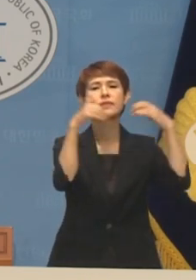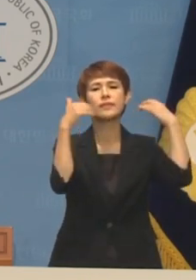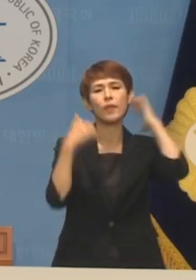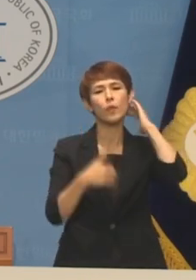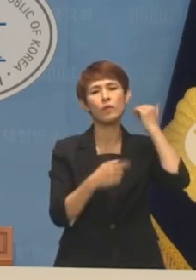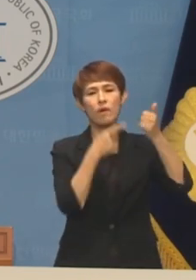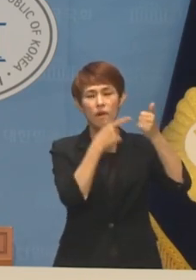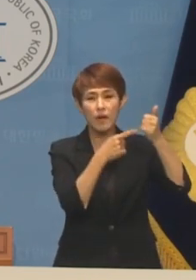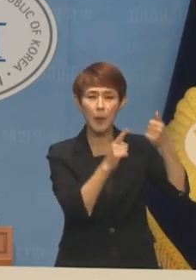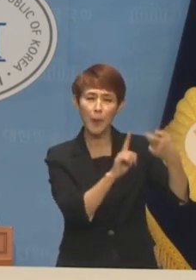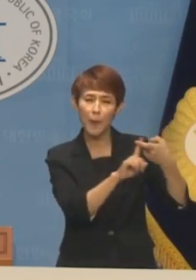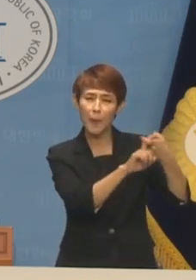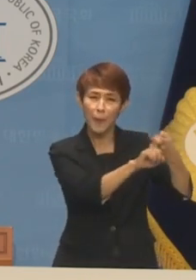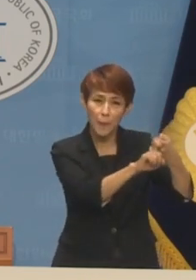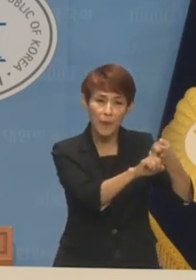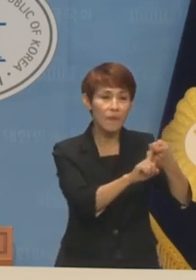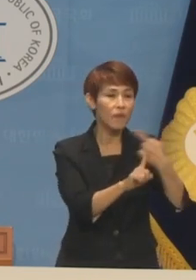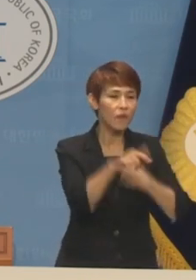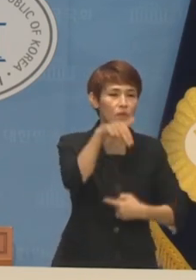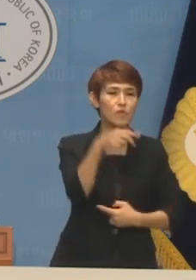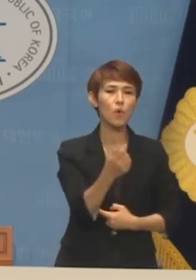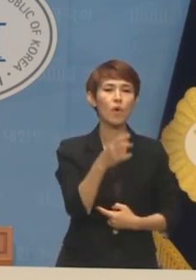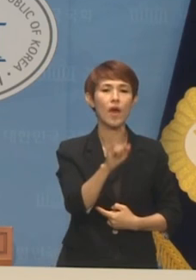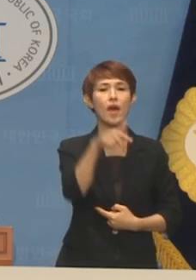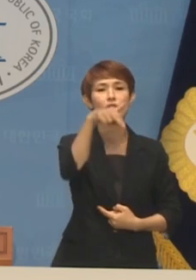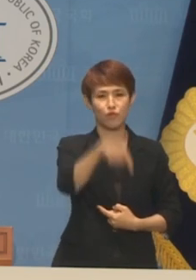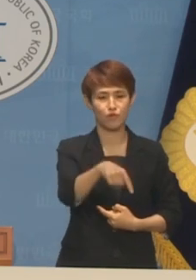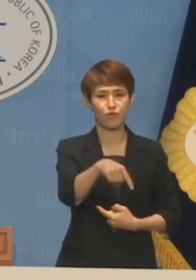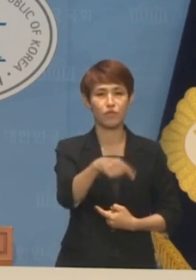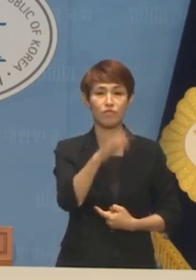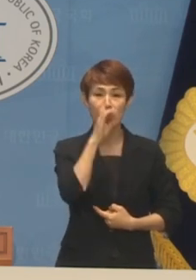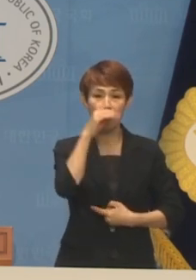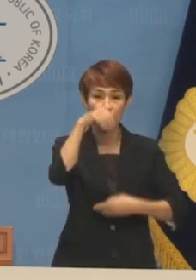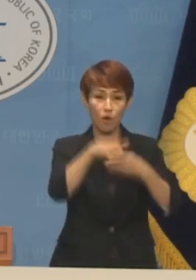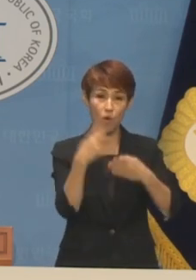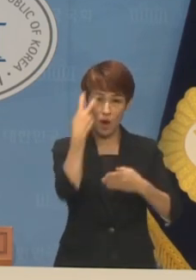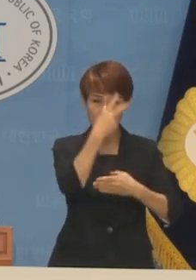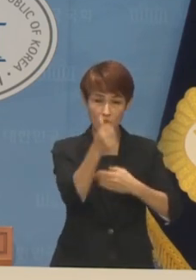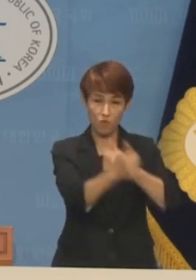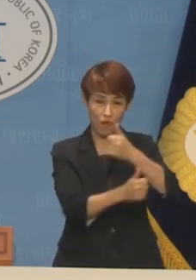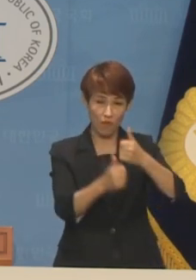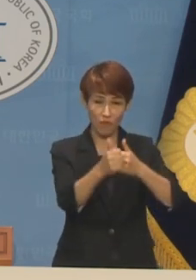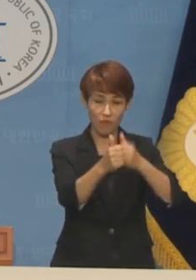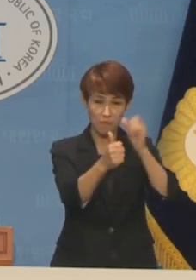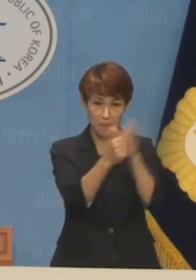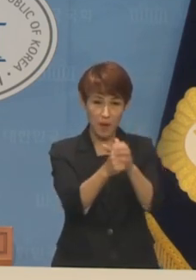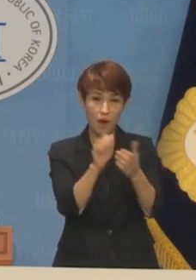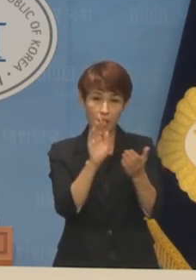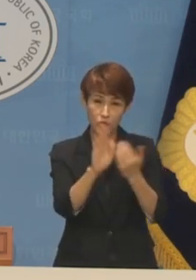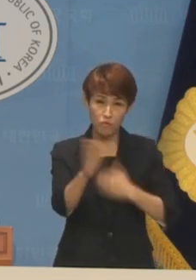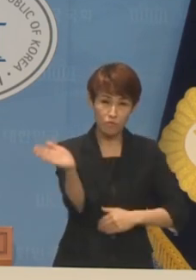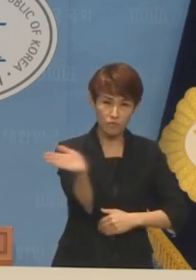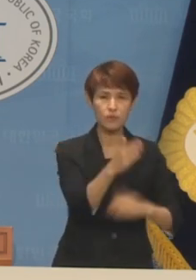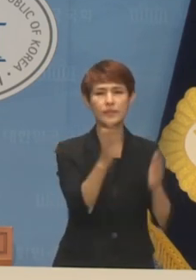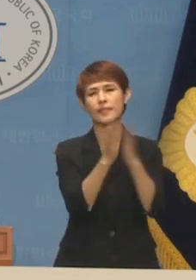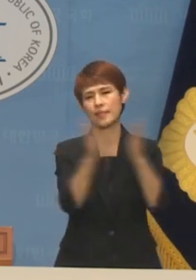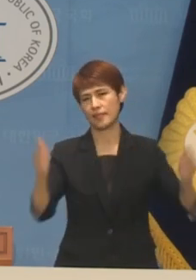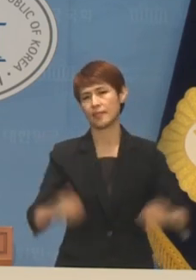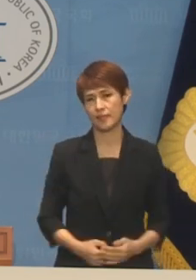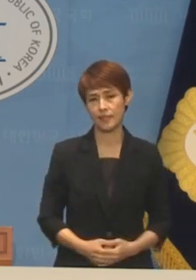대통령의 측근 조혜주 전 중앙선관위원이 임명된 후에 일어난